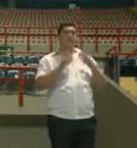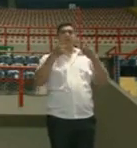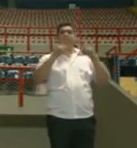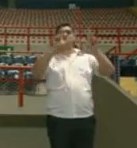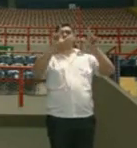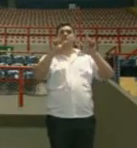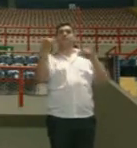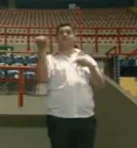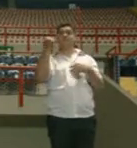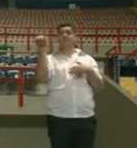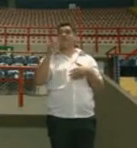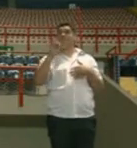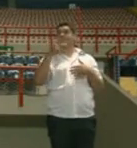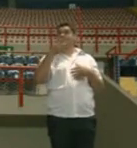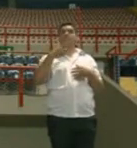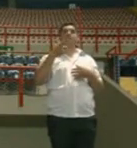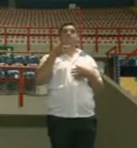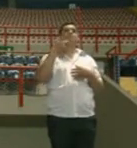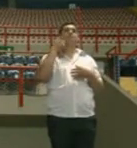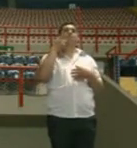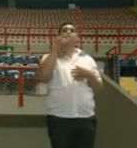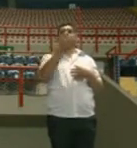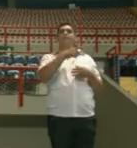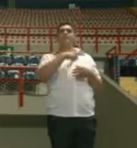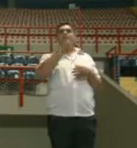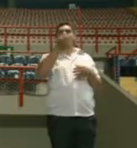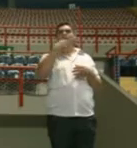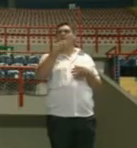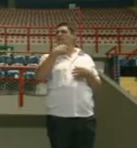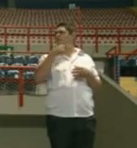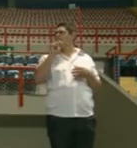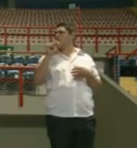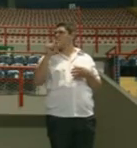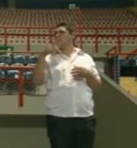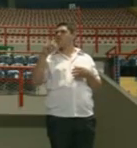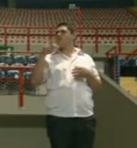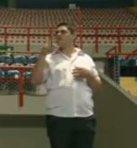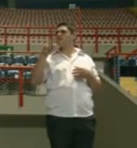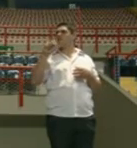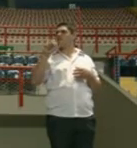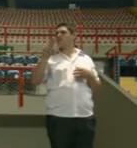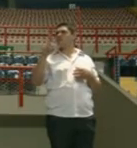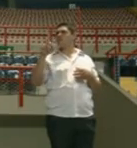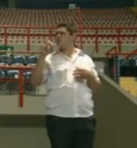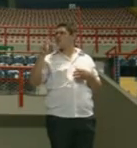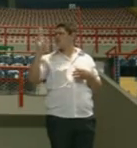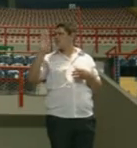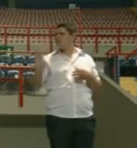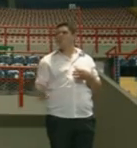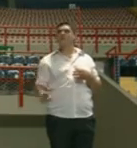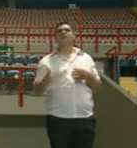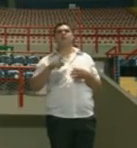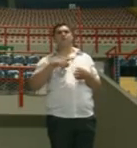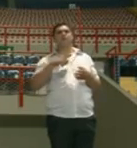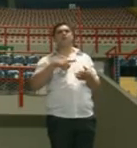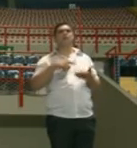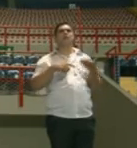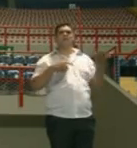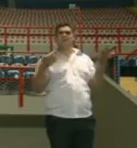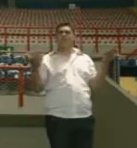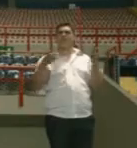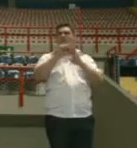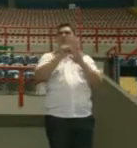importante que se você vai no centro da cidade e vai na farmácia popular do Brasil, tem uma foto dele. Estamos no